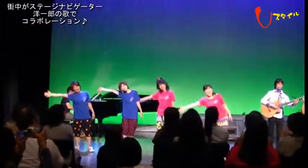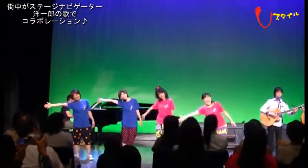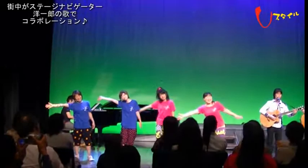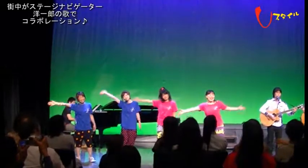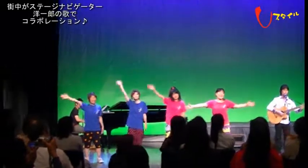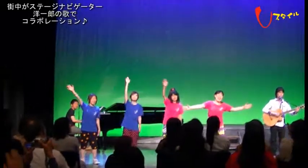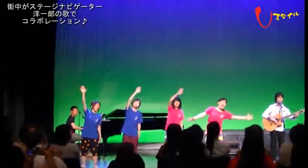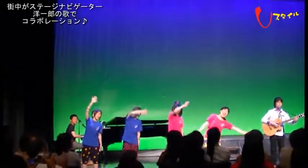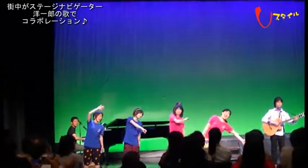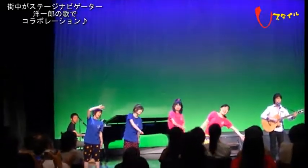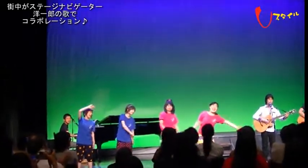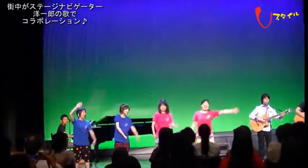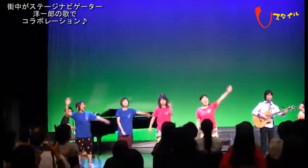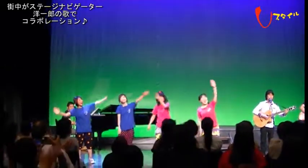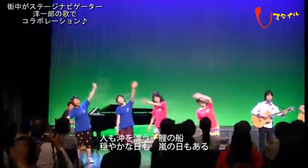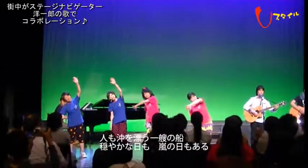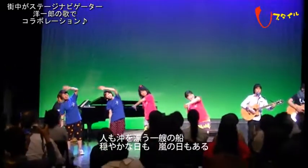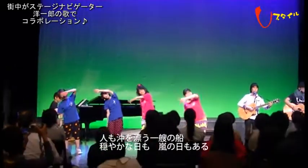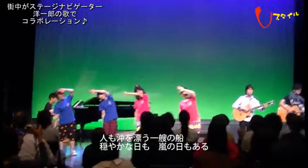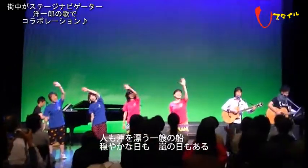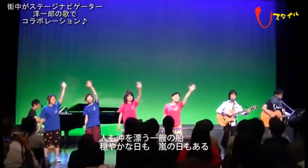medea